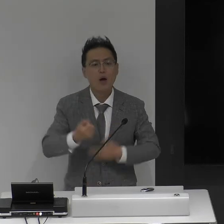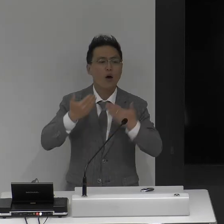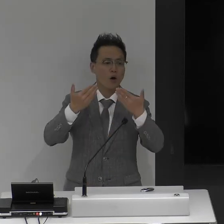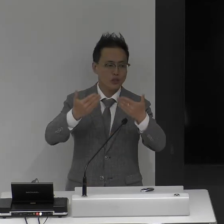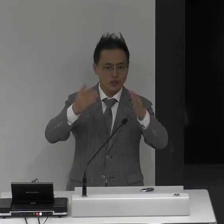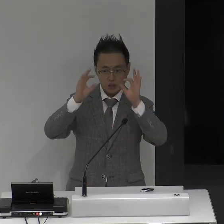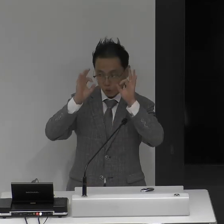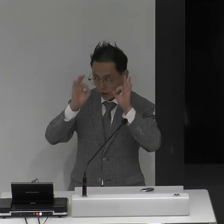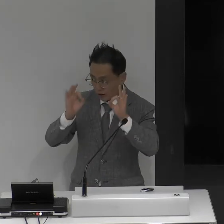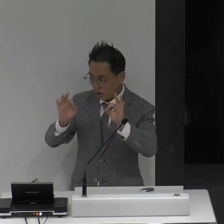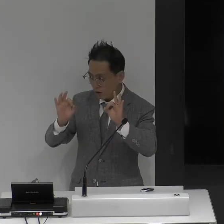헌신을 통해서